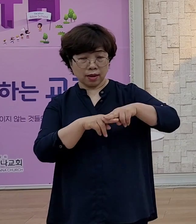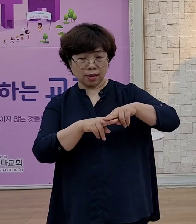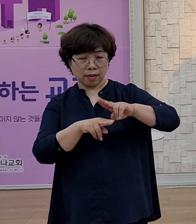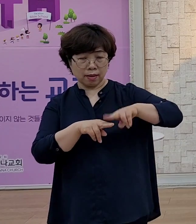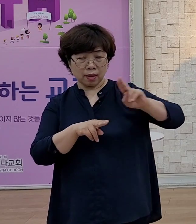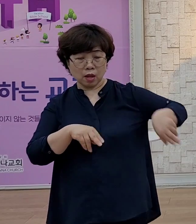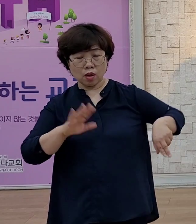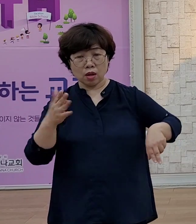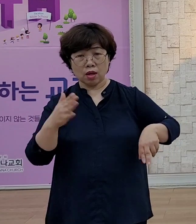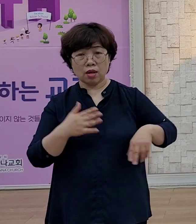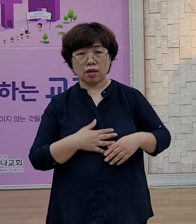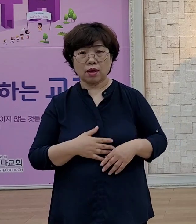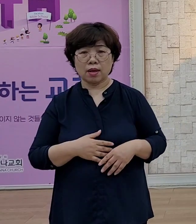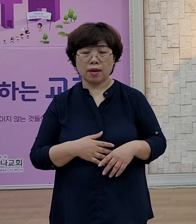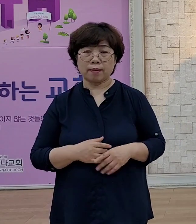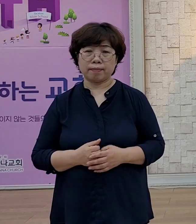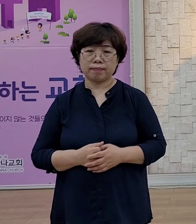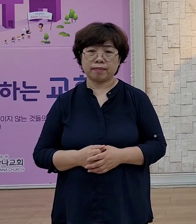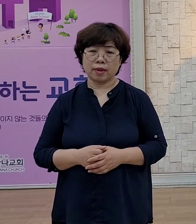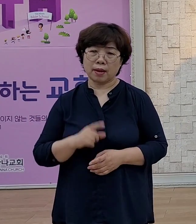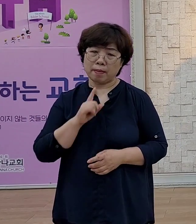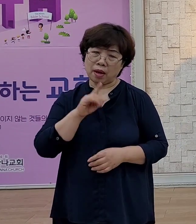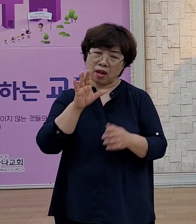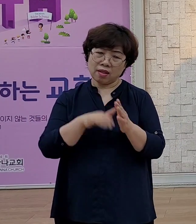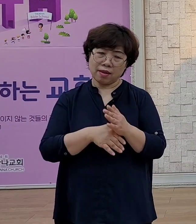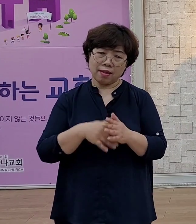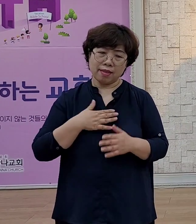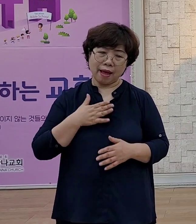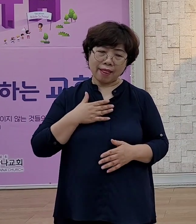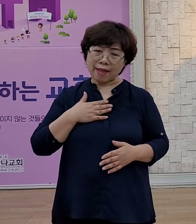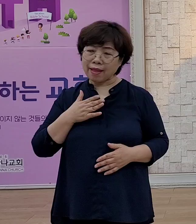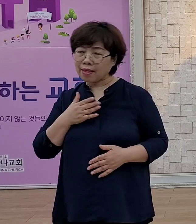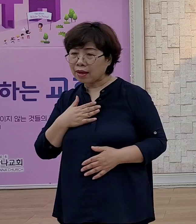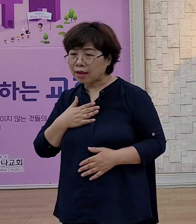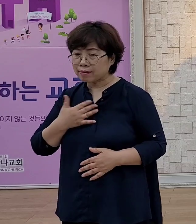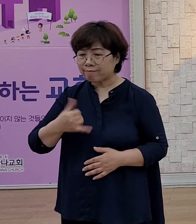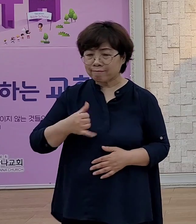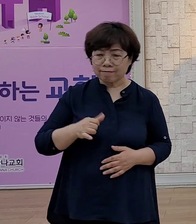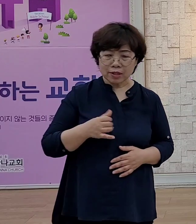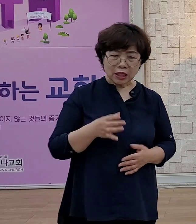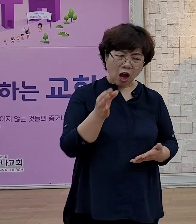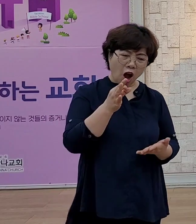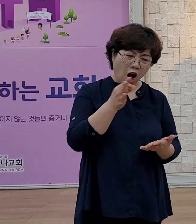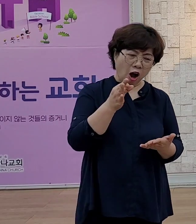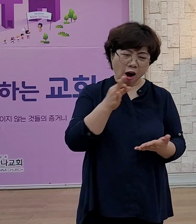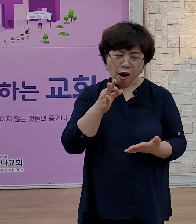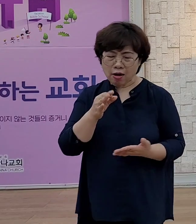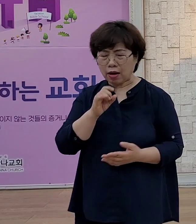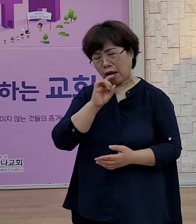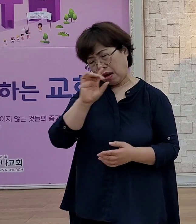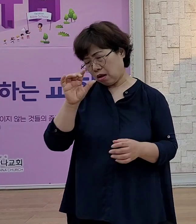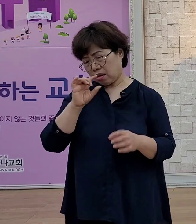말만 하면 나. 말만 하면 자식. 말만 하면 물질.